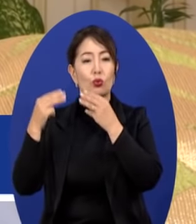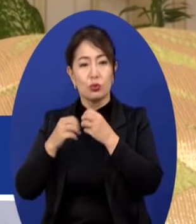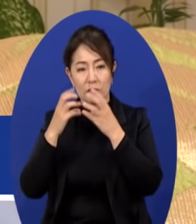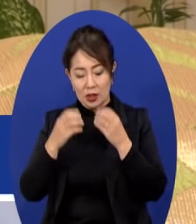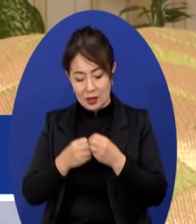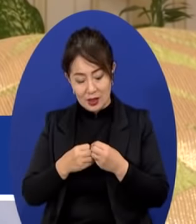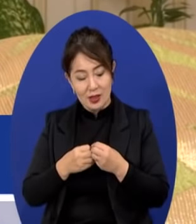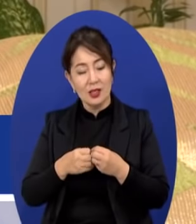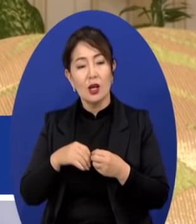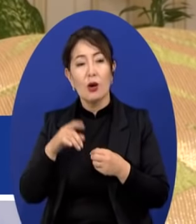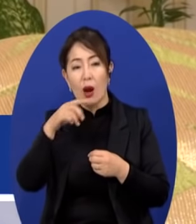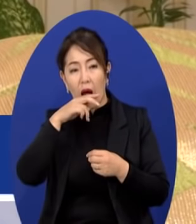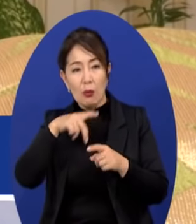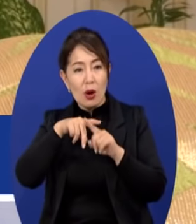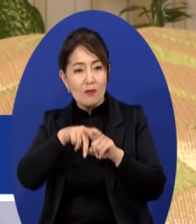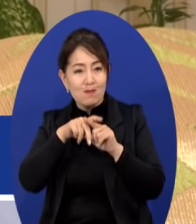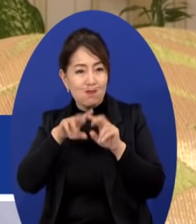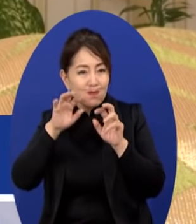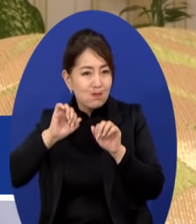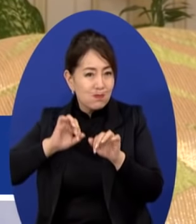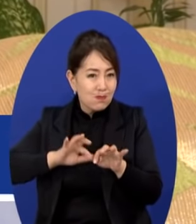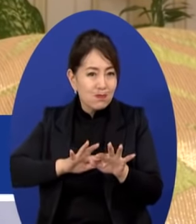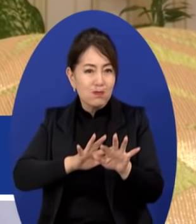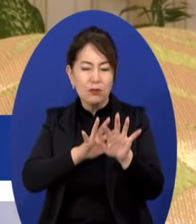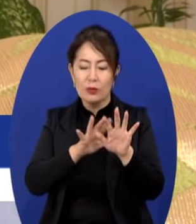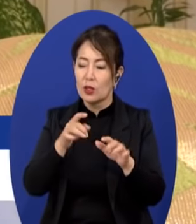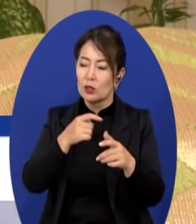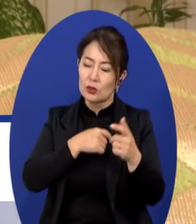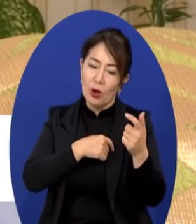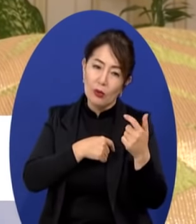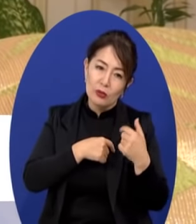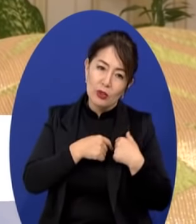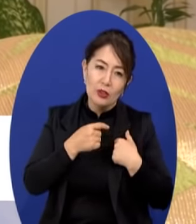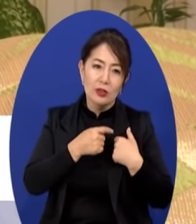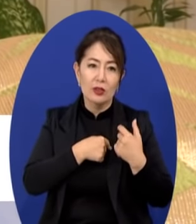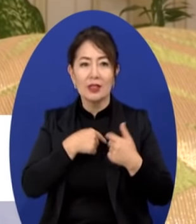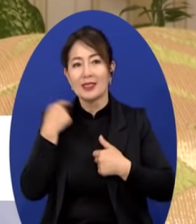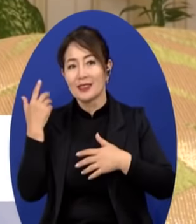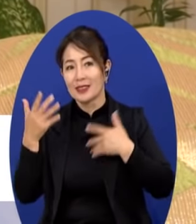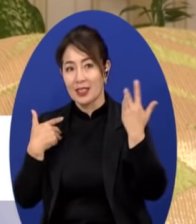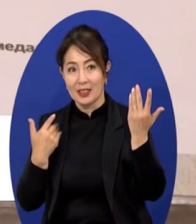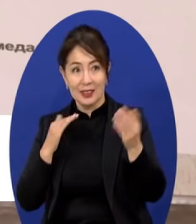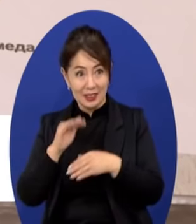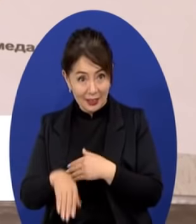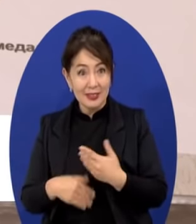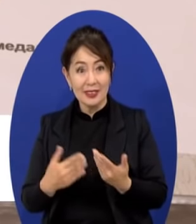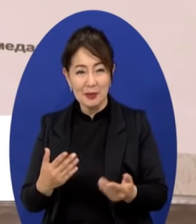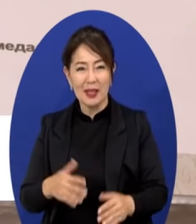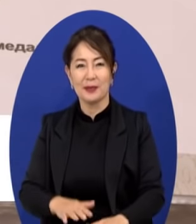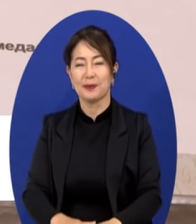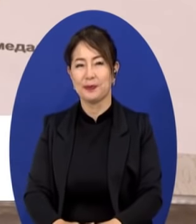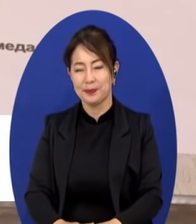зузаан амгаат мордороо, зурдын зовлон жаргалыг туулсан юм.